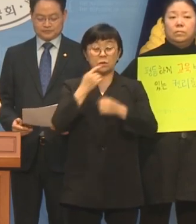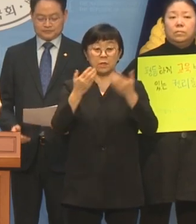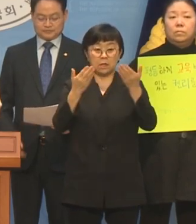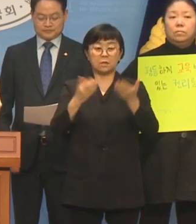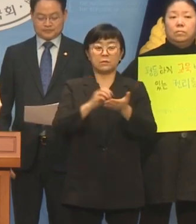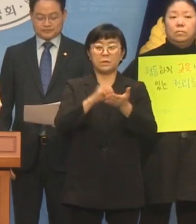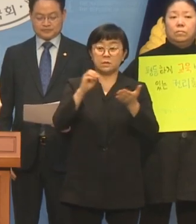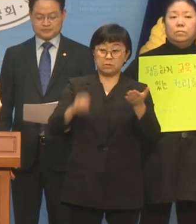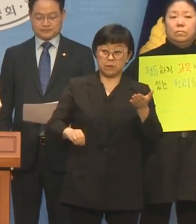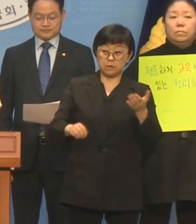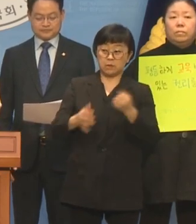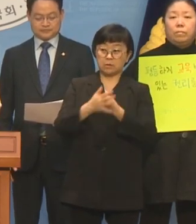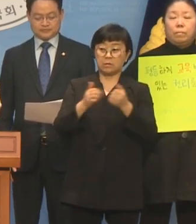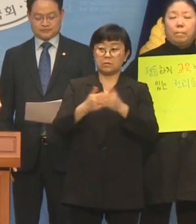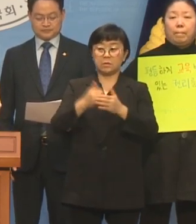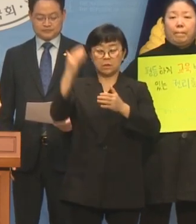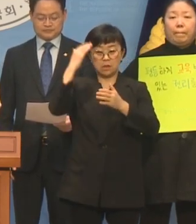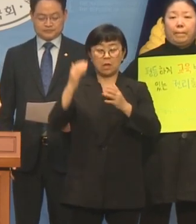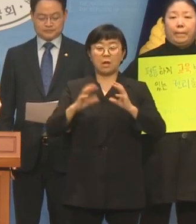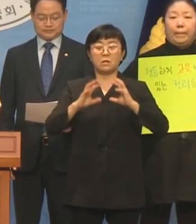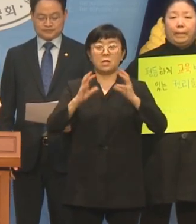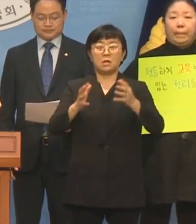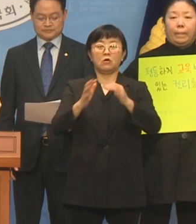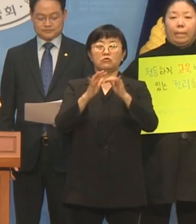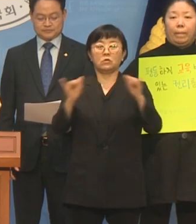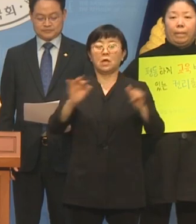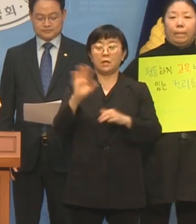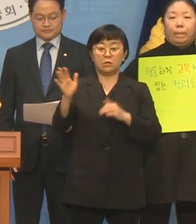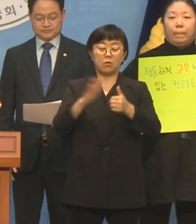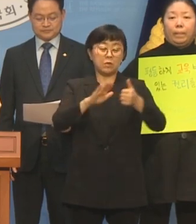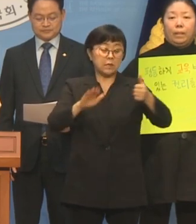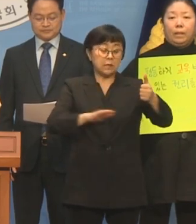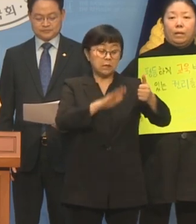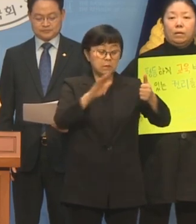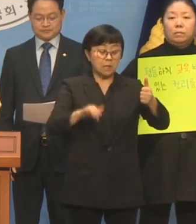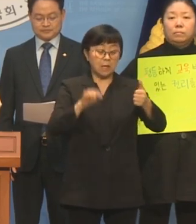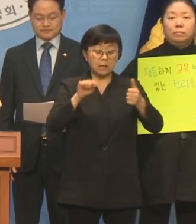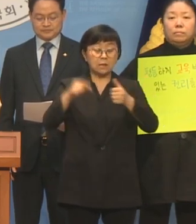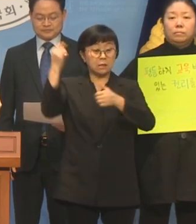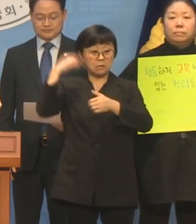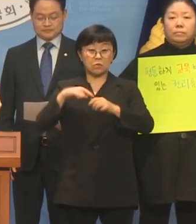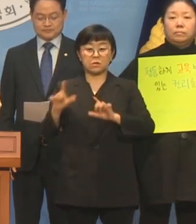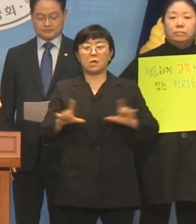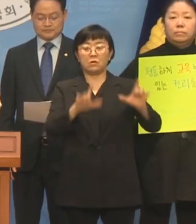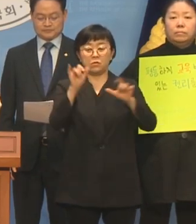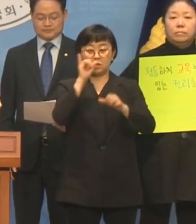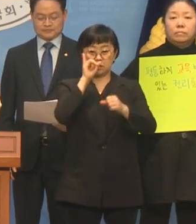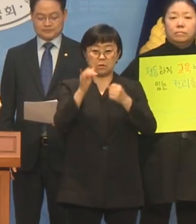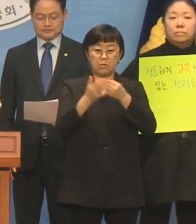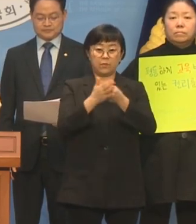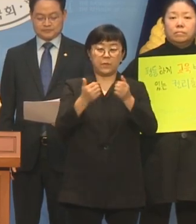제외되어 대한민국 사회 구성원이 아닌 그림자처럼 살아가고 있기에 경계성 지능인의 인권